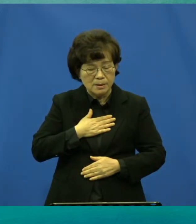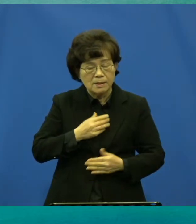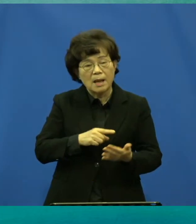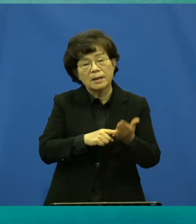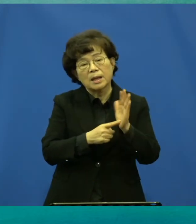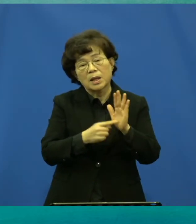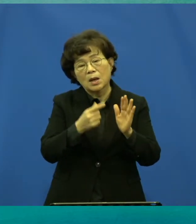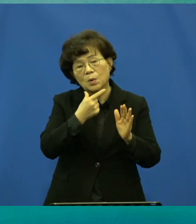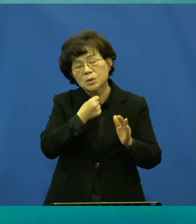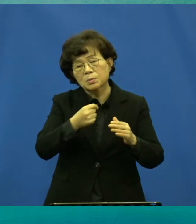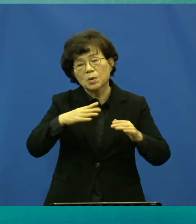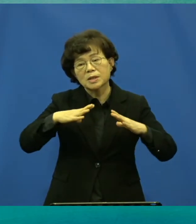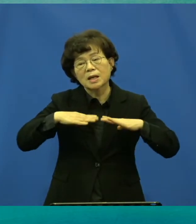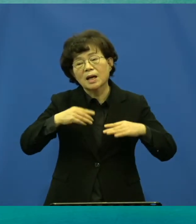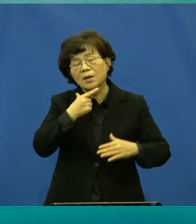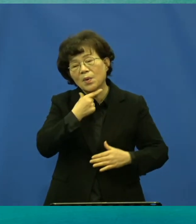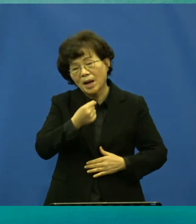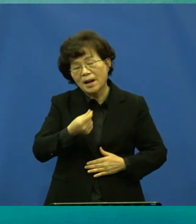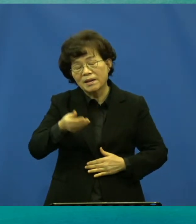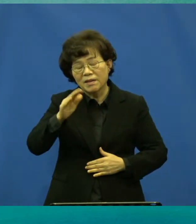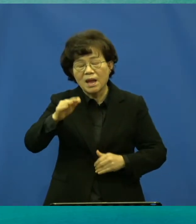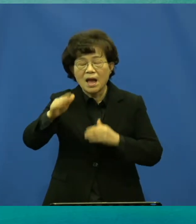그걸 하나님이 도와주기를 원하는 겁니다.